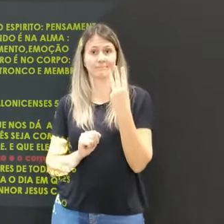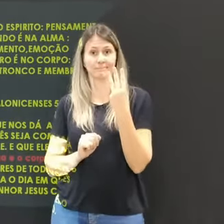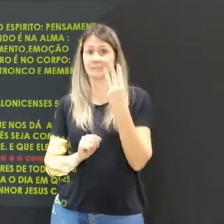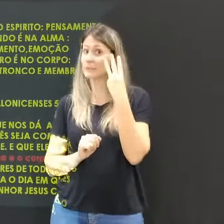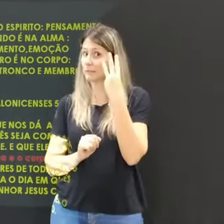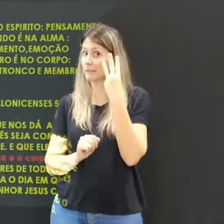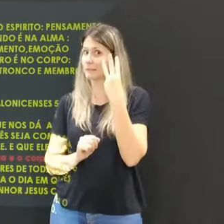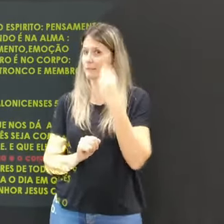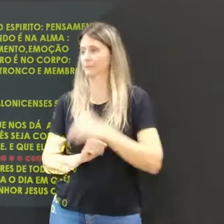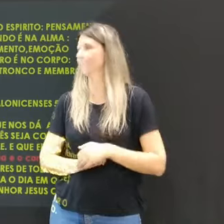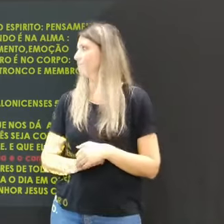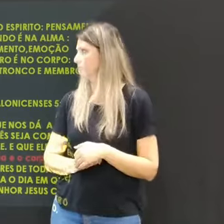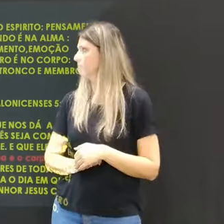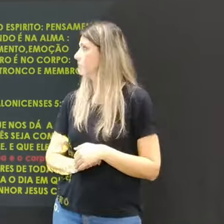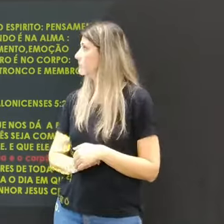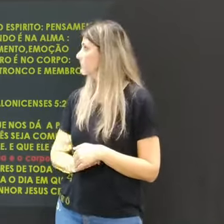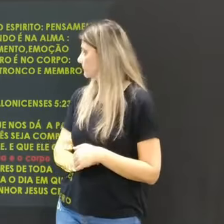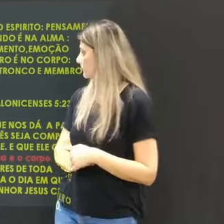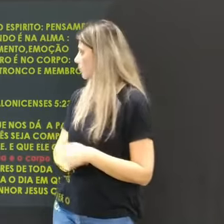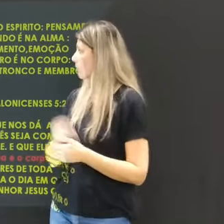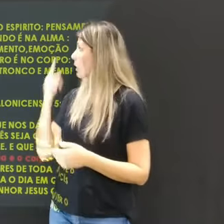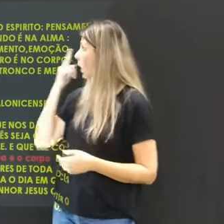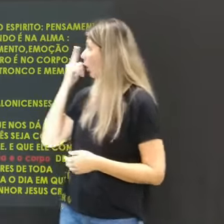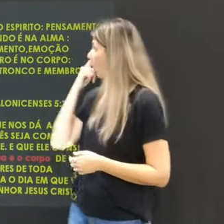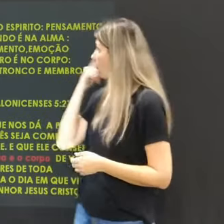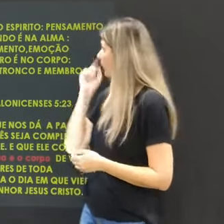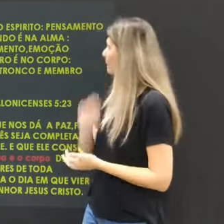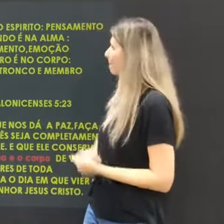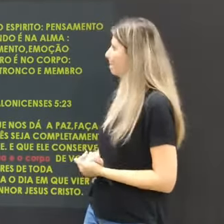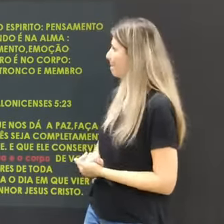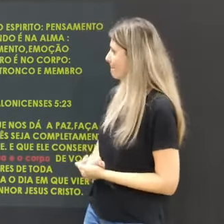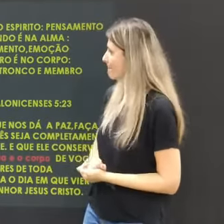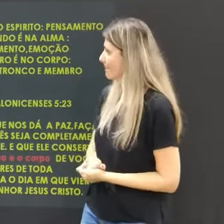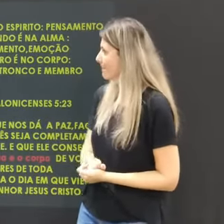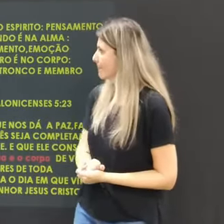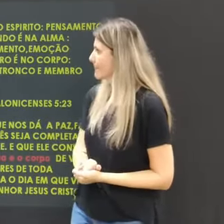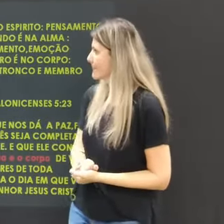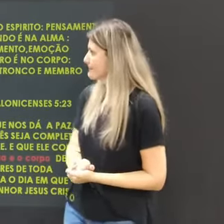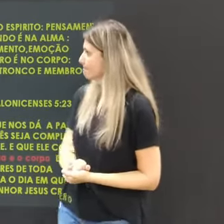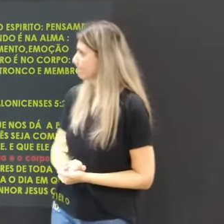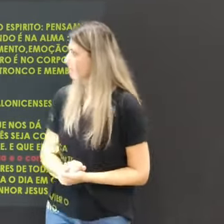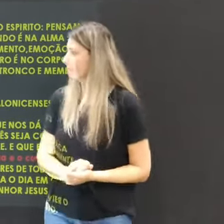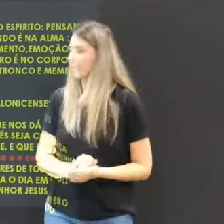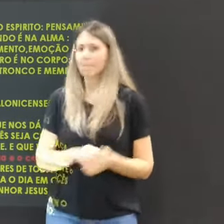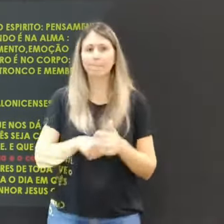3, sobre 3, olha aqui, ó. Nós somos compostos por corpo, alma e